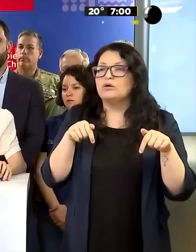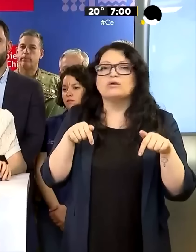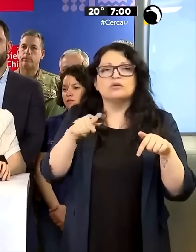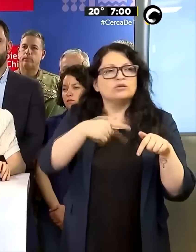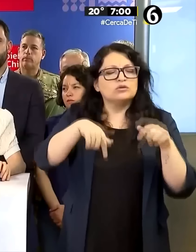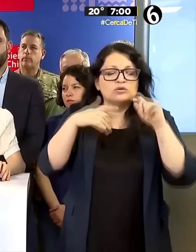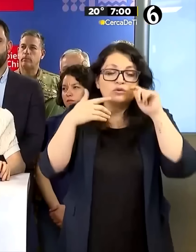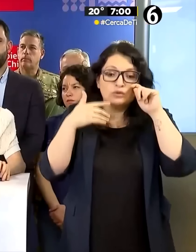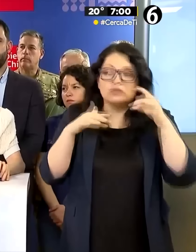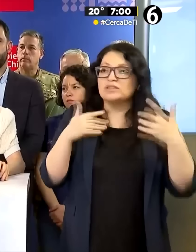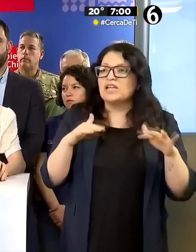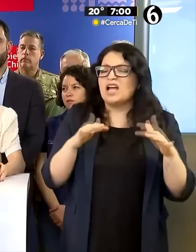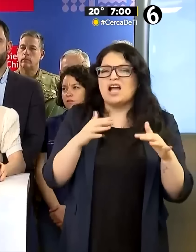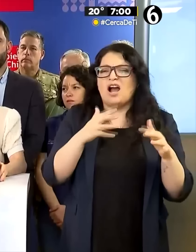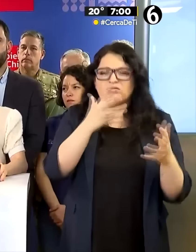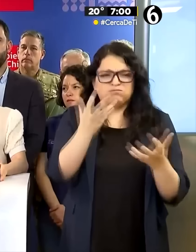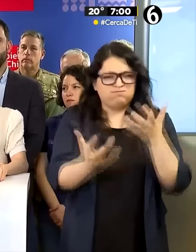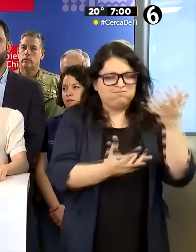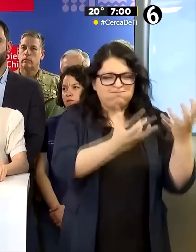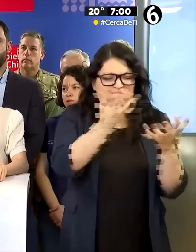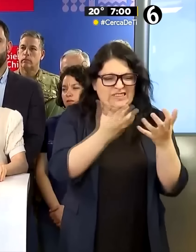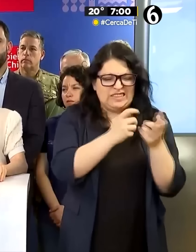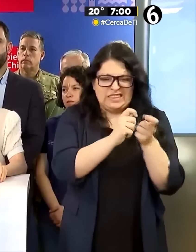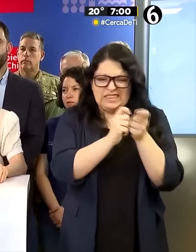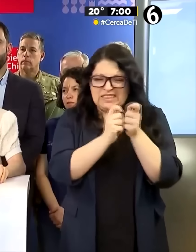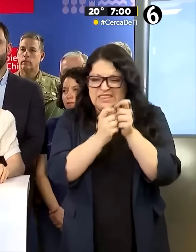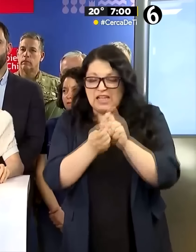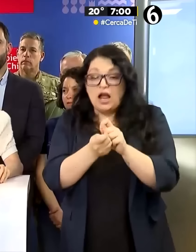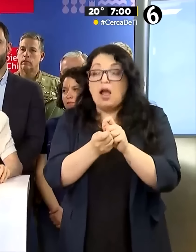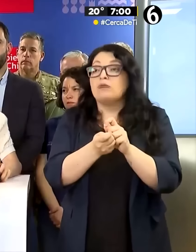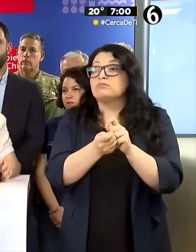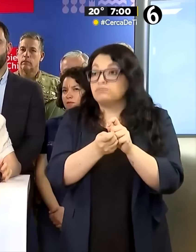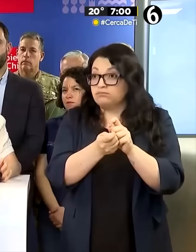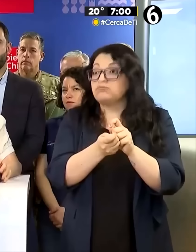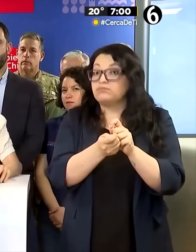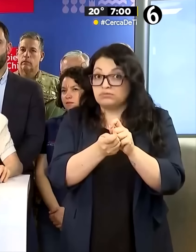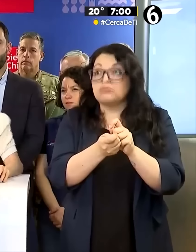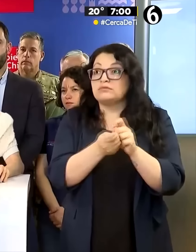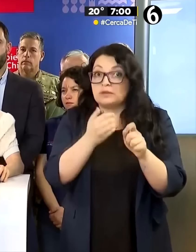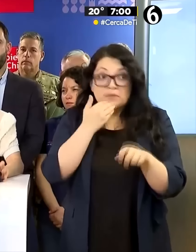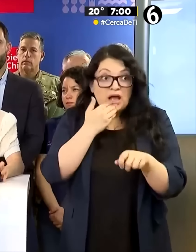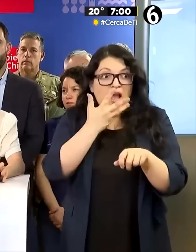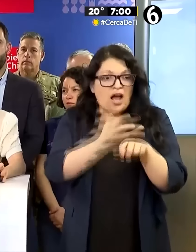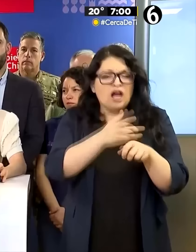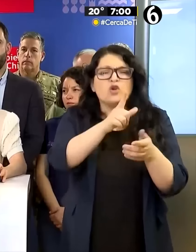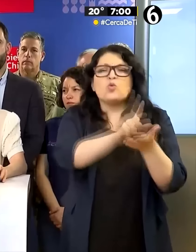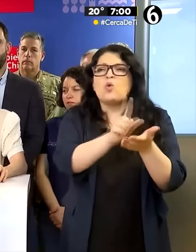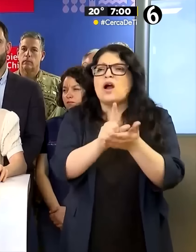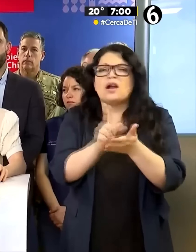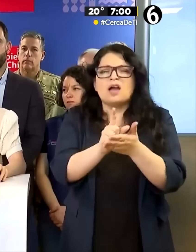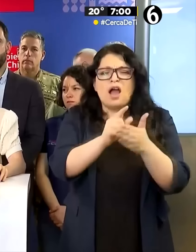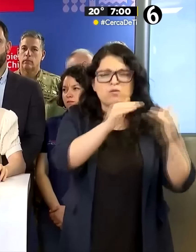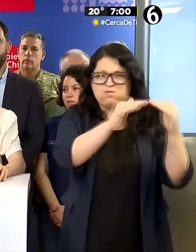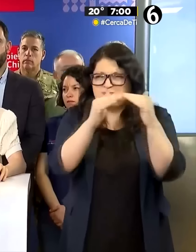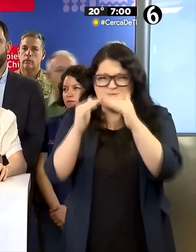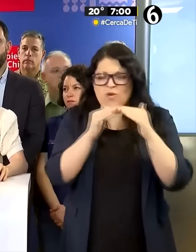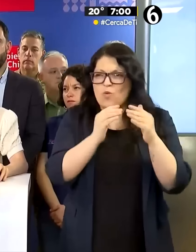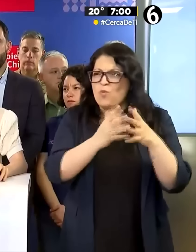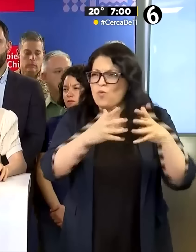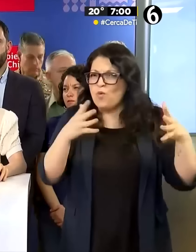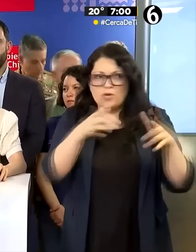Hemos tenido una evolución de los incendios que ha tocado zonas con mucha presencia de áreas urbanas,